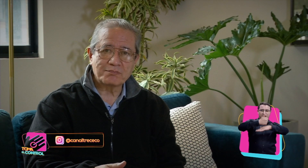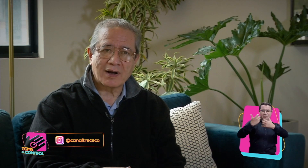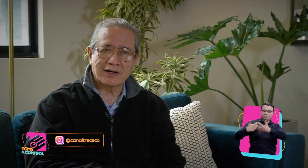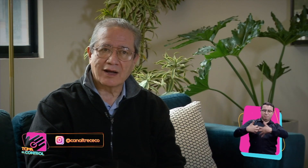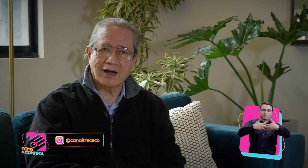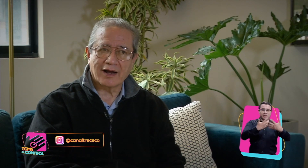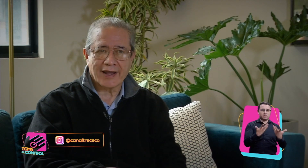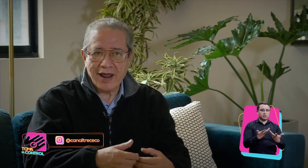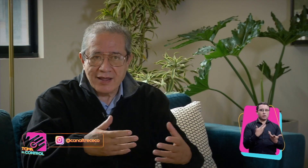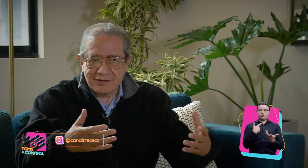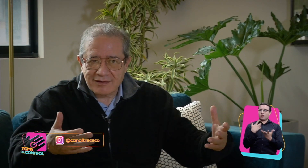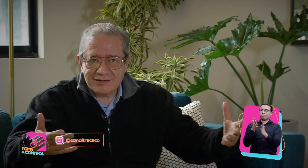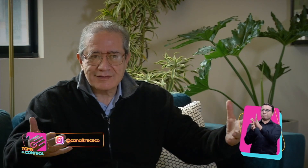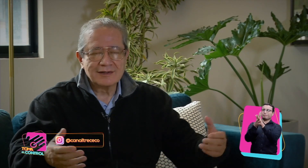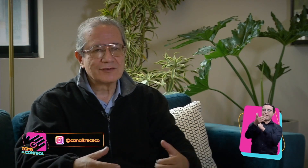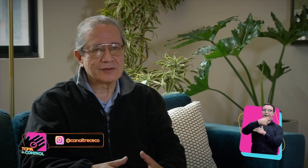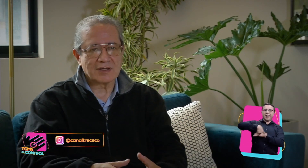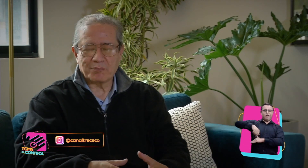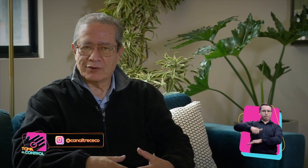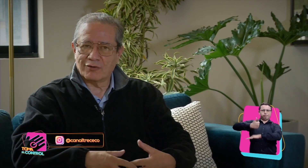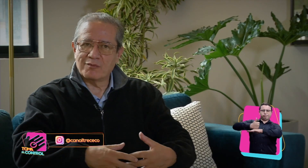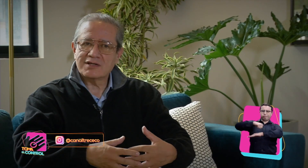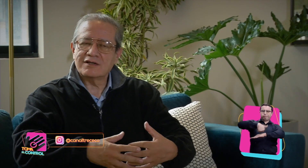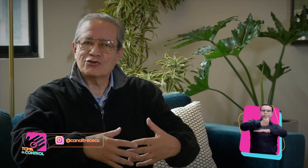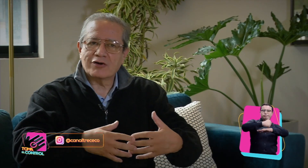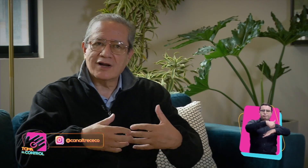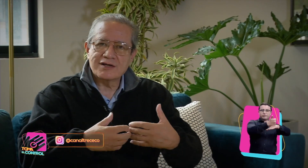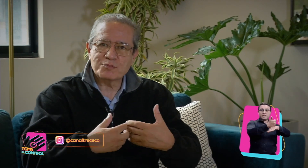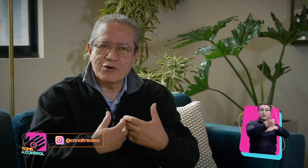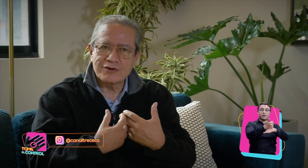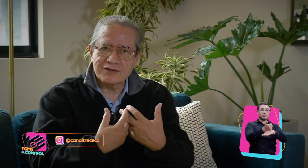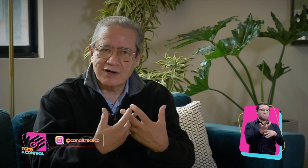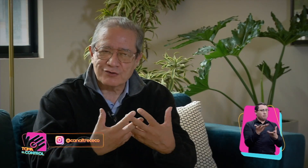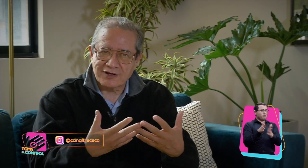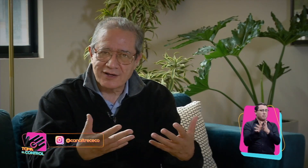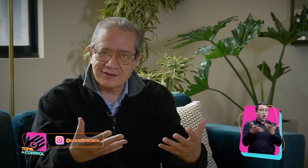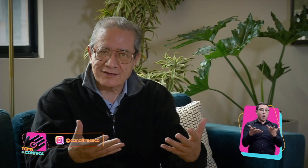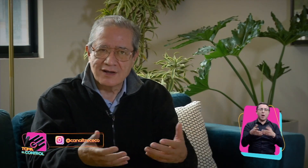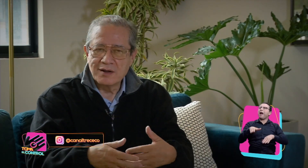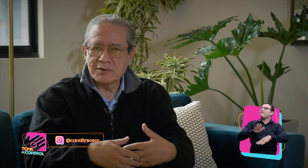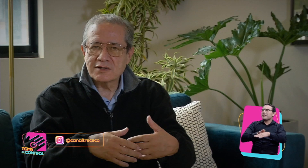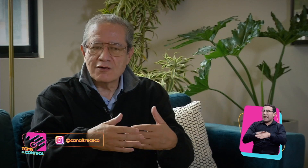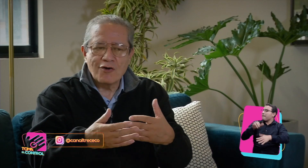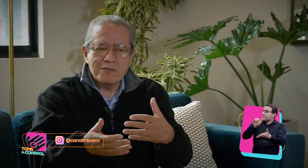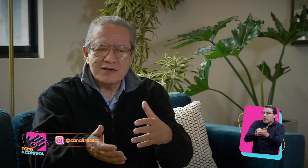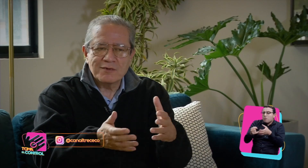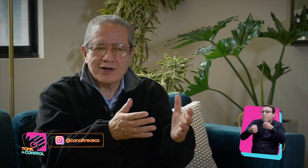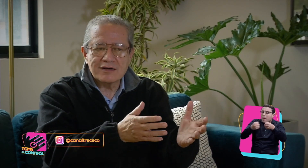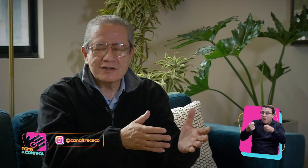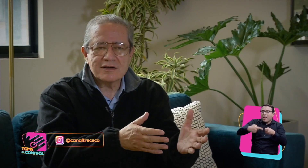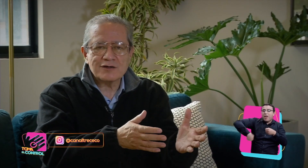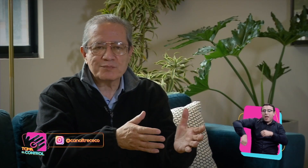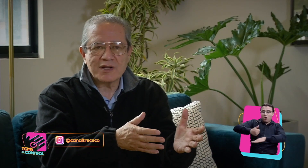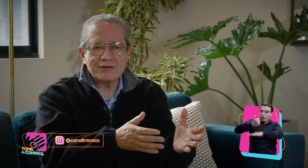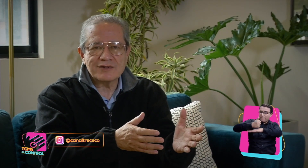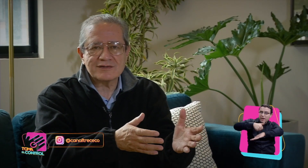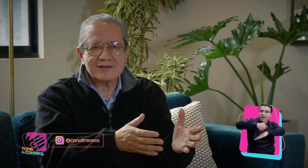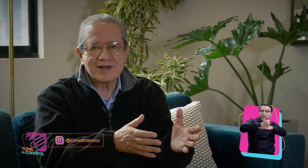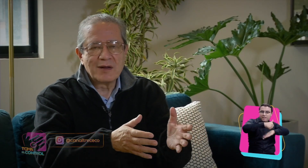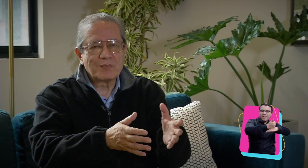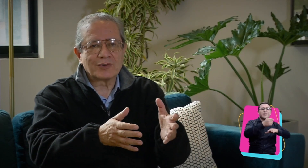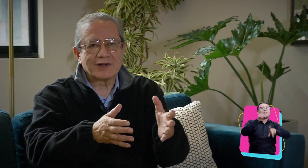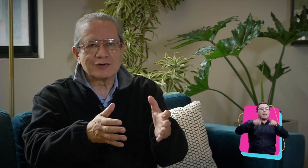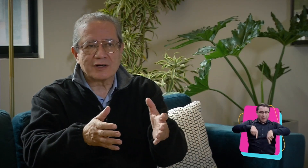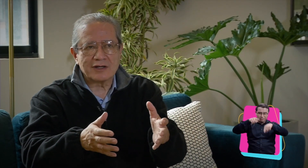talleres para gerentes. Yo decía, pero ¿cómo así? ¿Yo qué les puedo decir a los gerentes? Decía, lo mismo que les dice a los